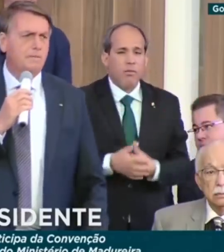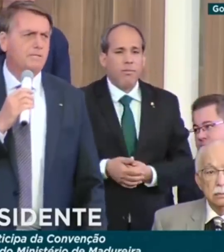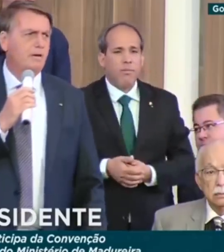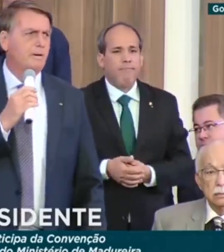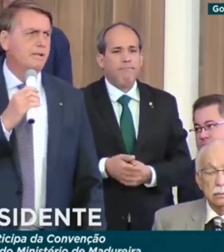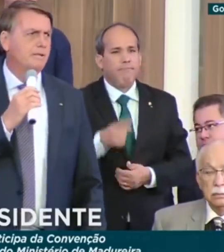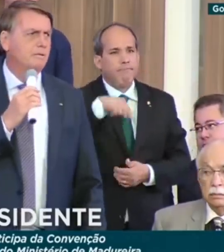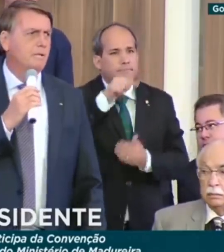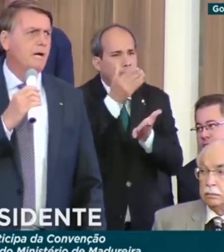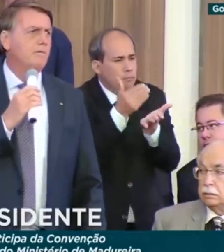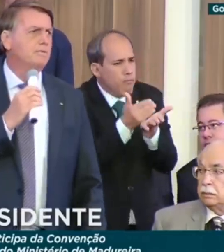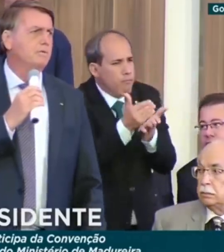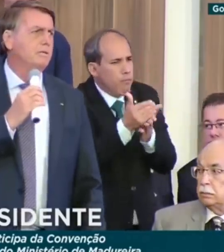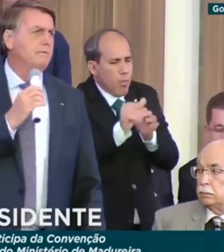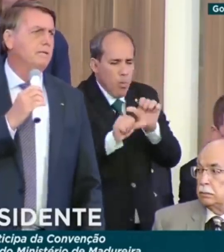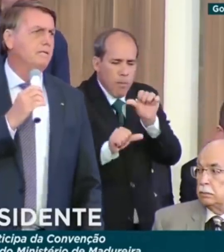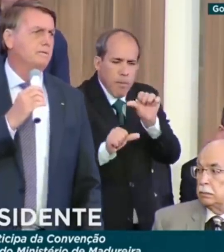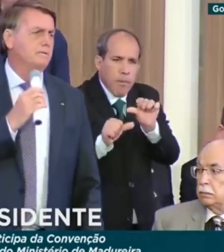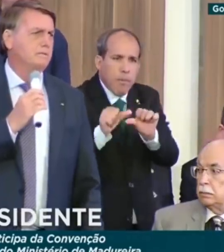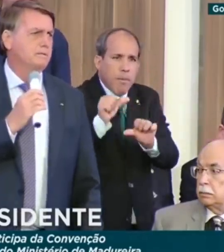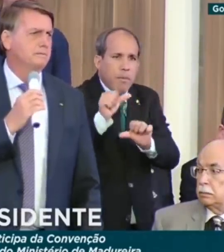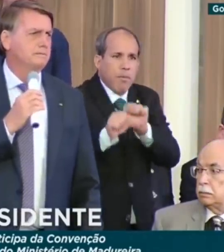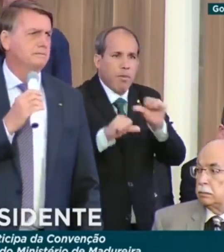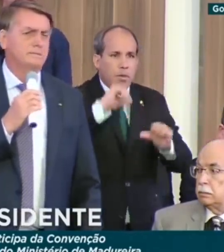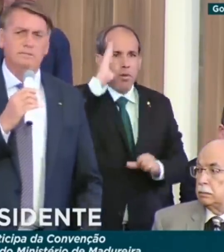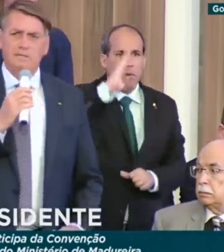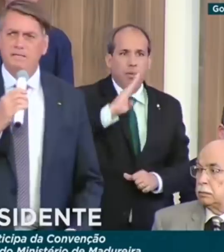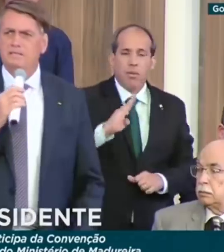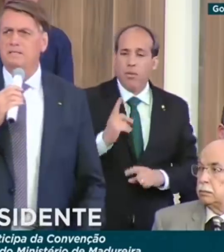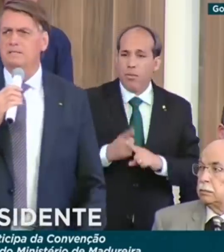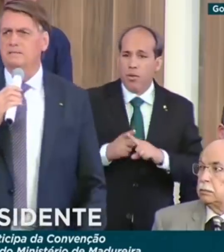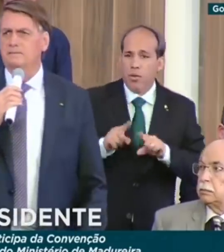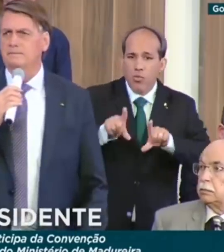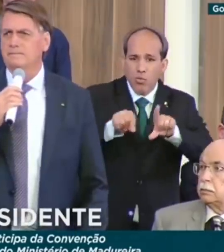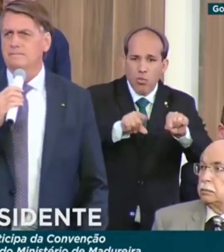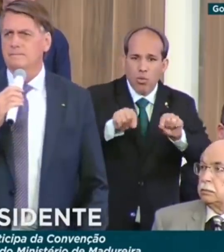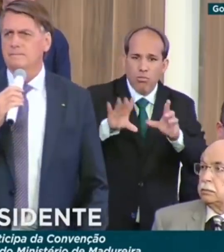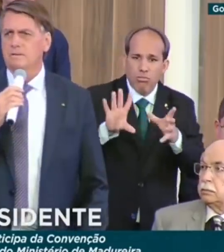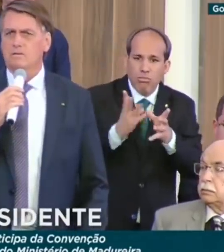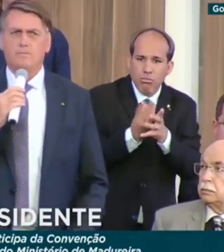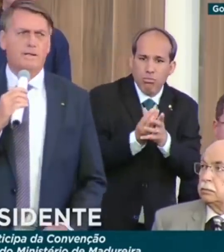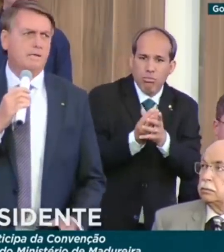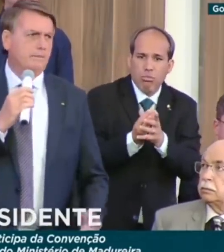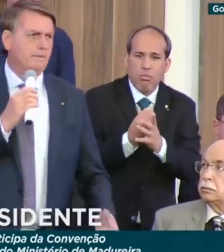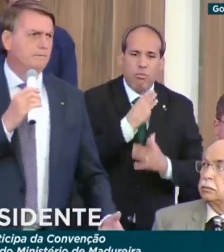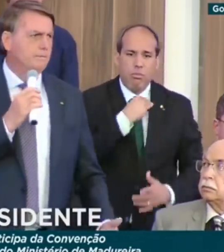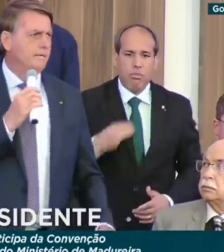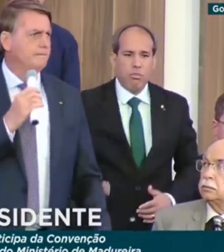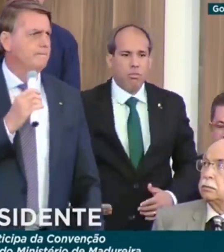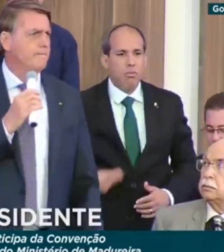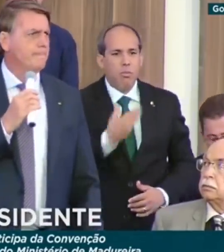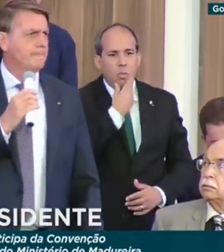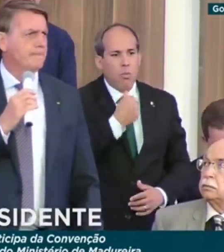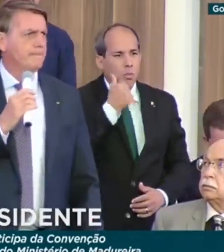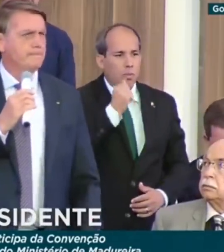começamos a mudar o Brasil ao escolher ministros e ministras, como por exemplo